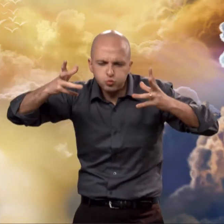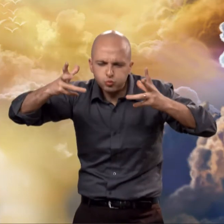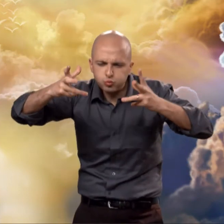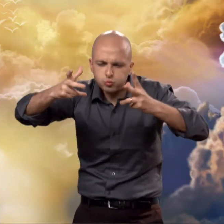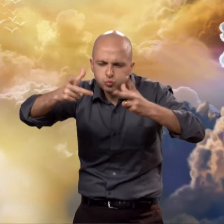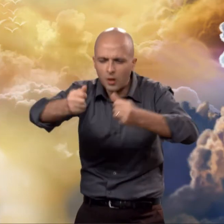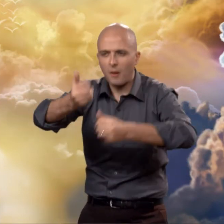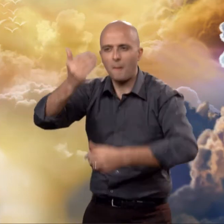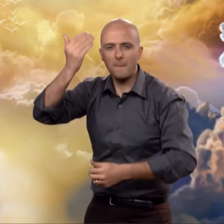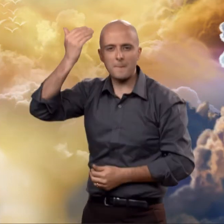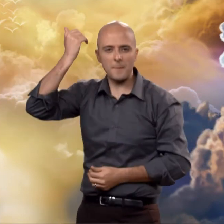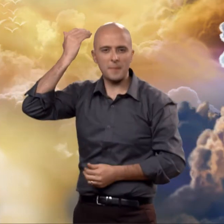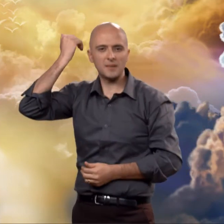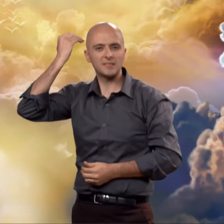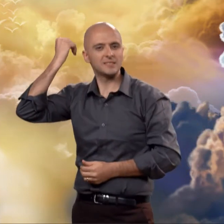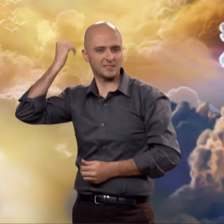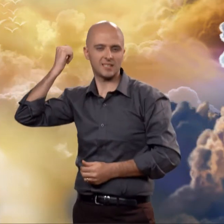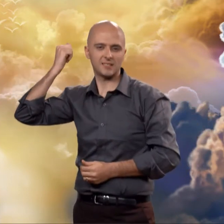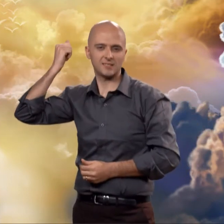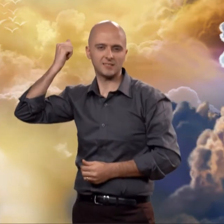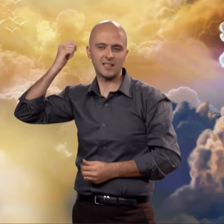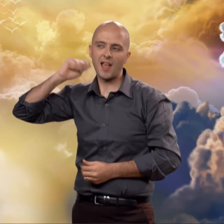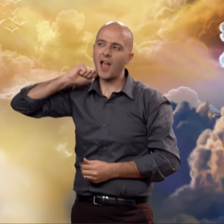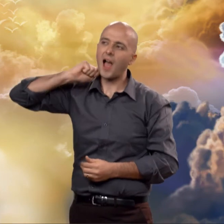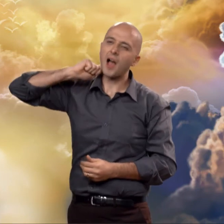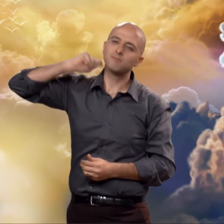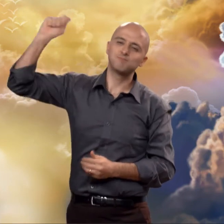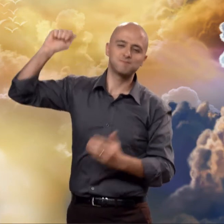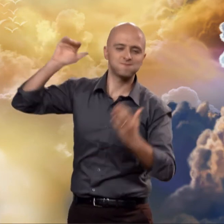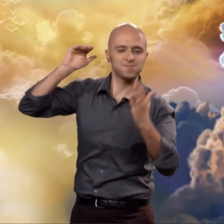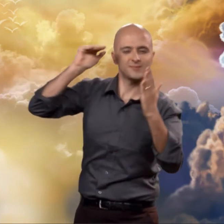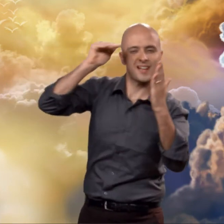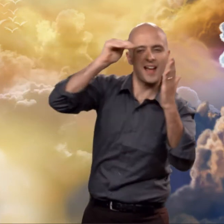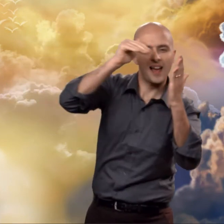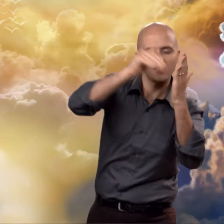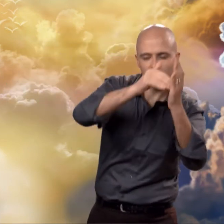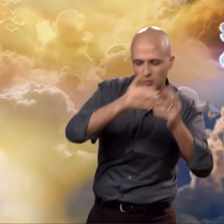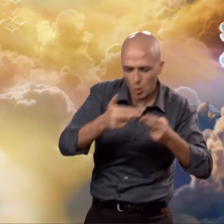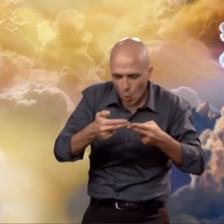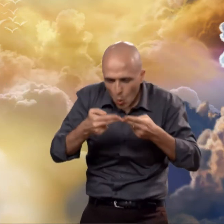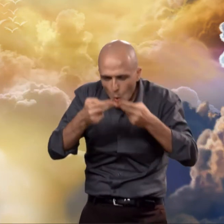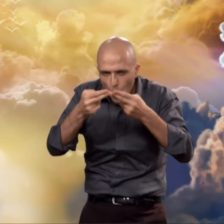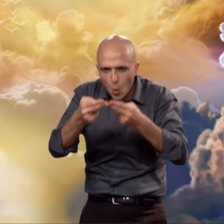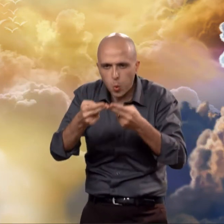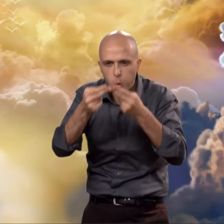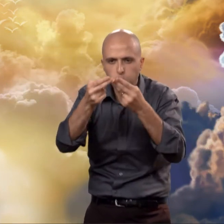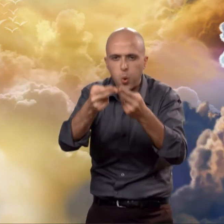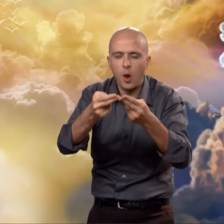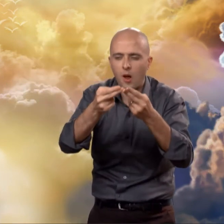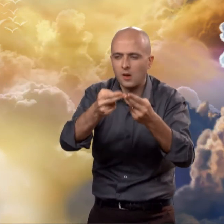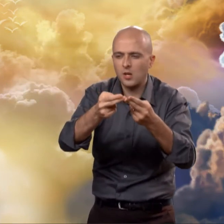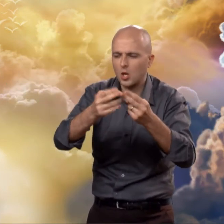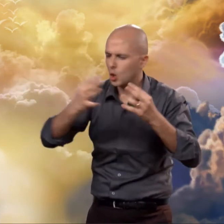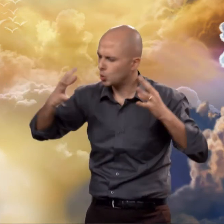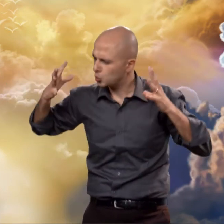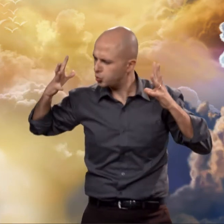que guardam os mandamentos de Deus e a fé em Jesus. Aqueles que receberam a luz sobre a lei de Deus encheram-se